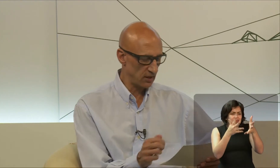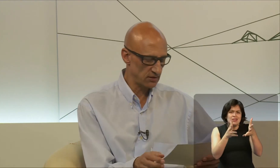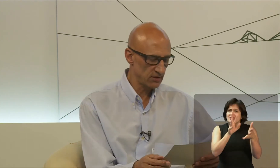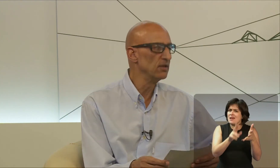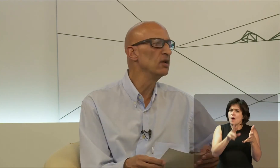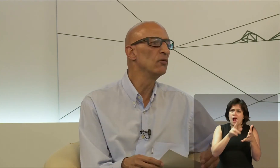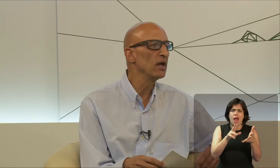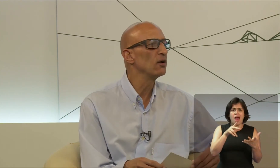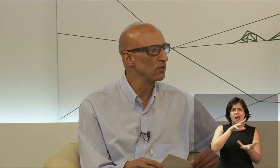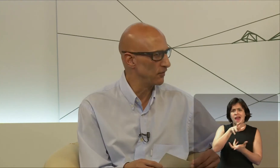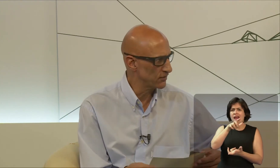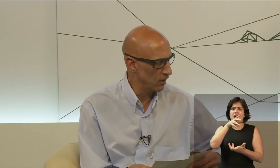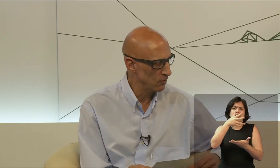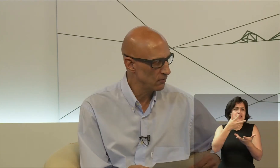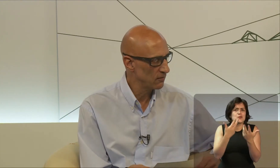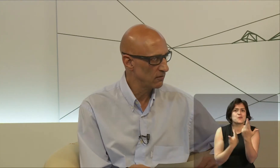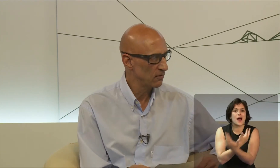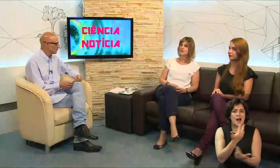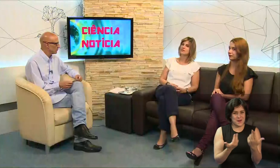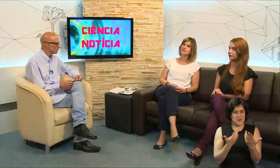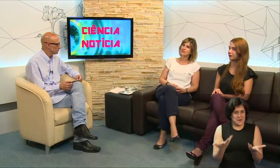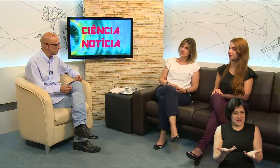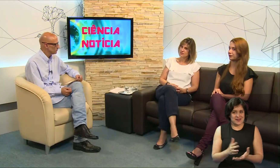sinais não é universal?